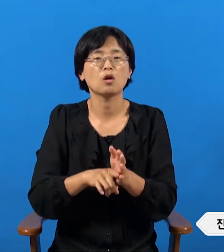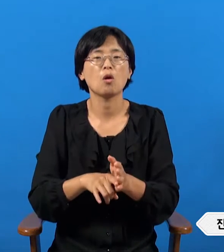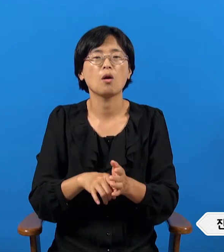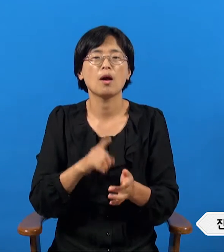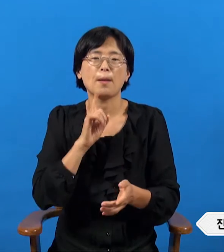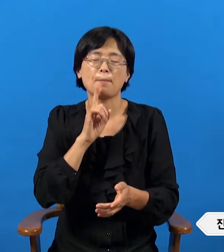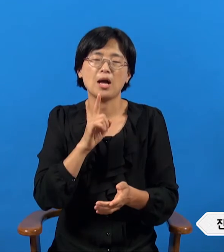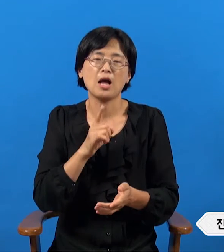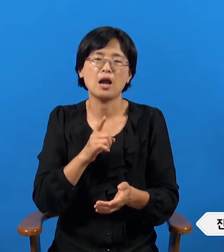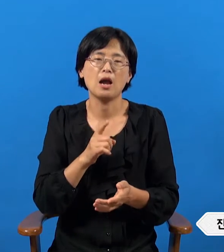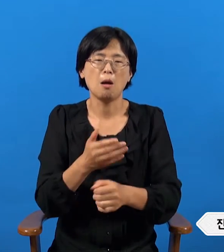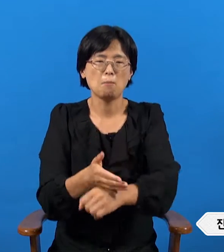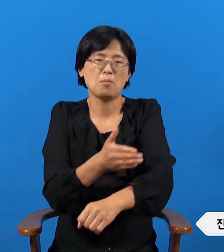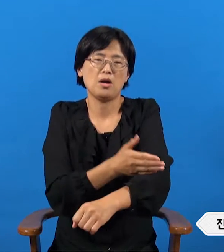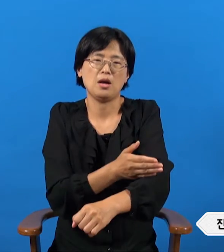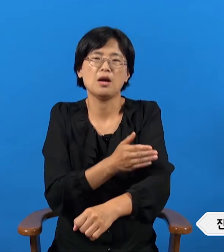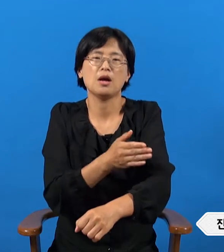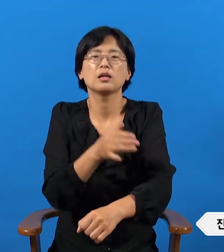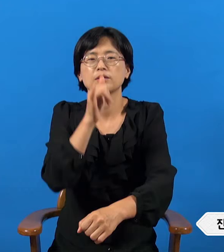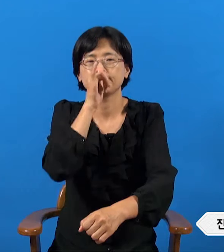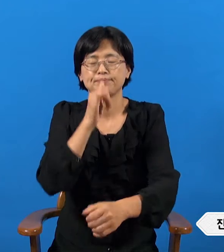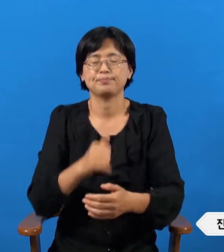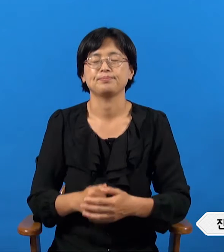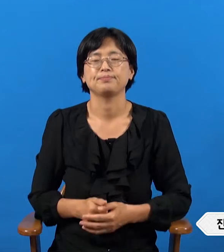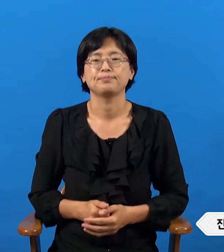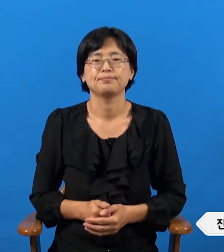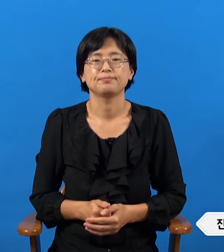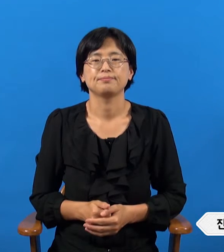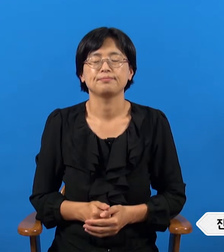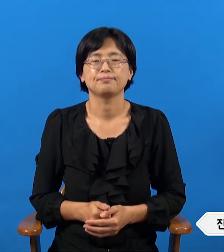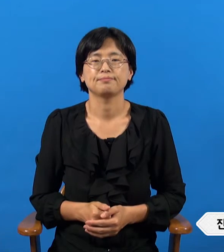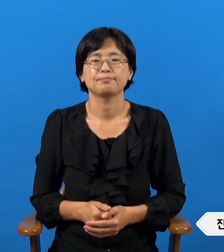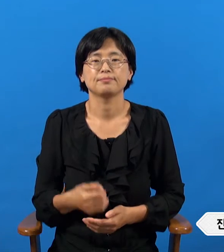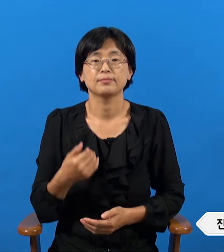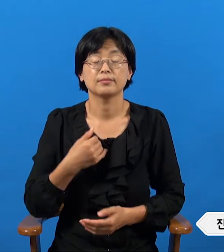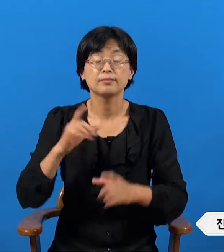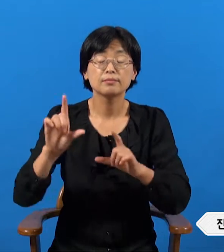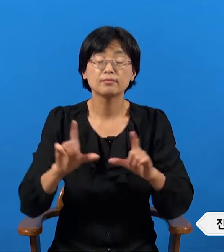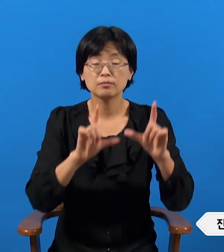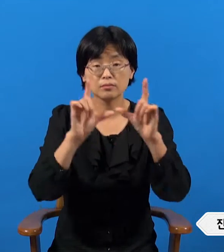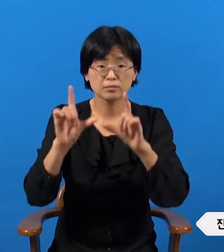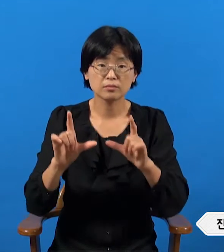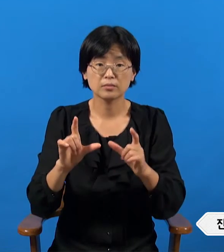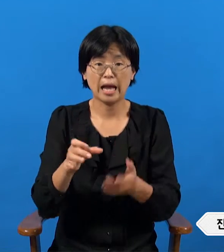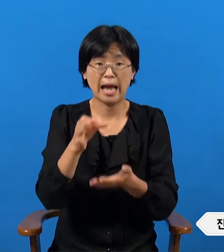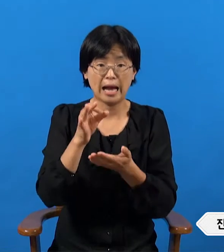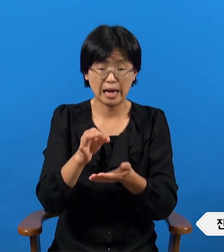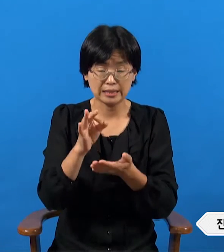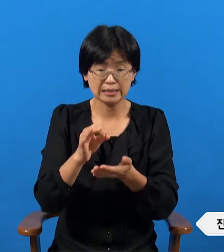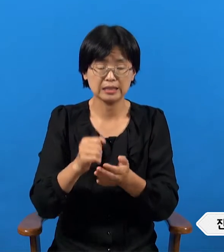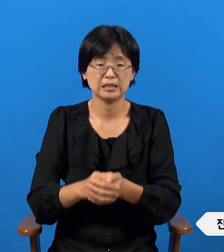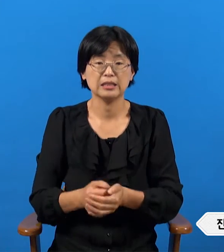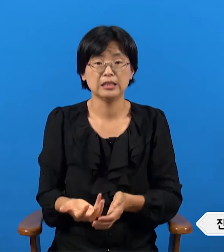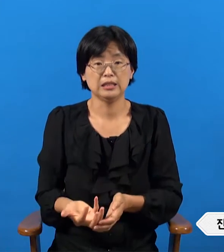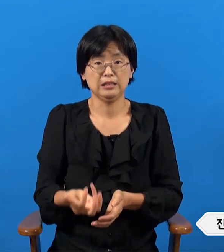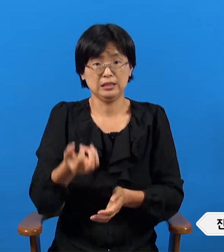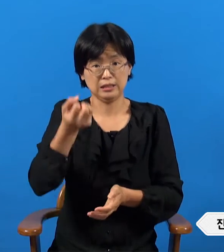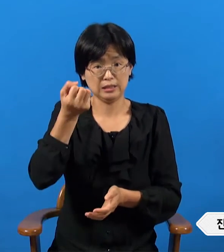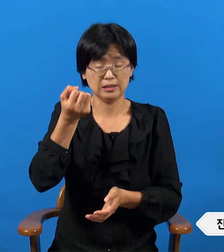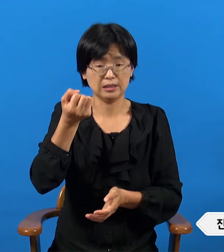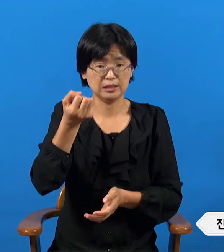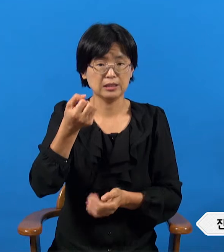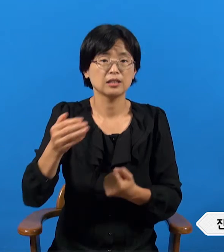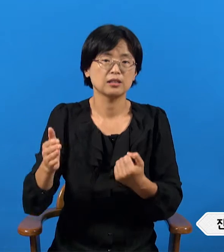많은 것처럼 이야기합니다. 우리 삶 가운데 나의 존재 가치가 우리의 possession, 우리의